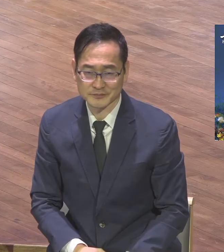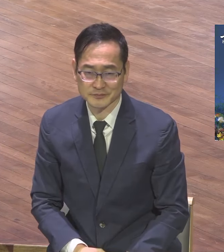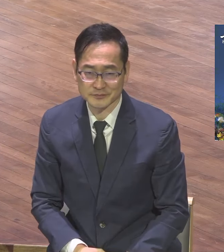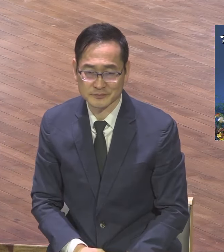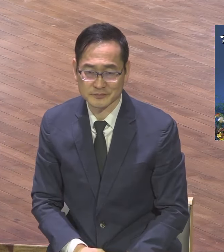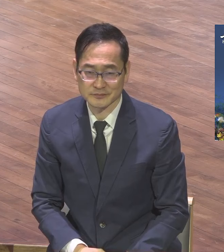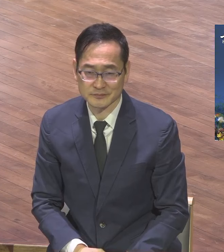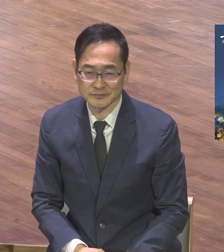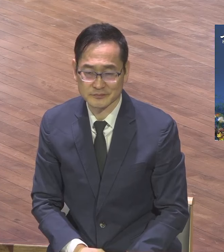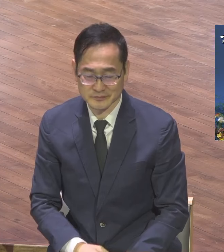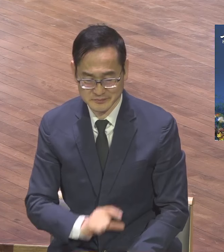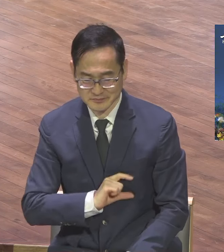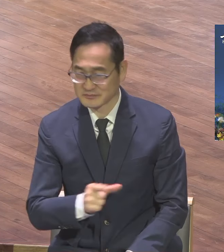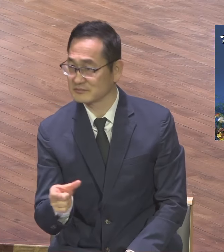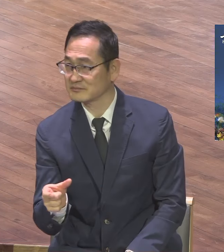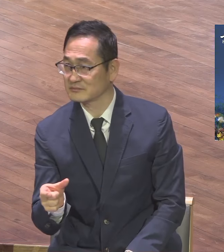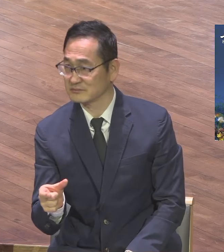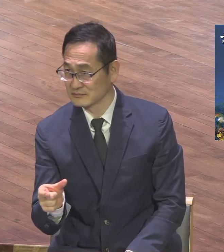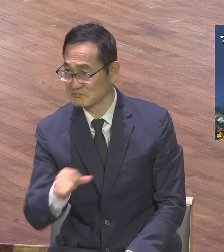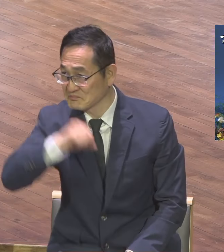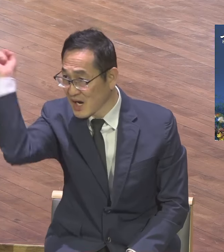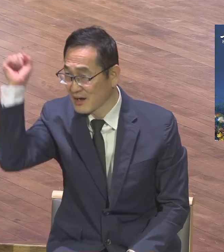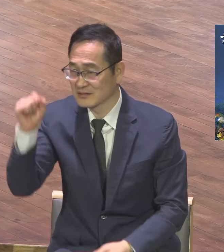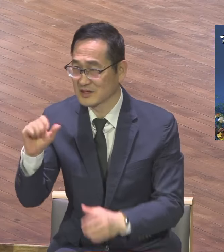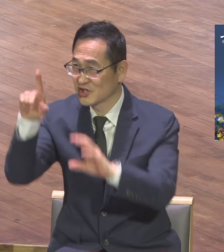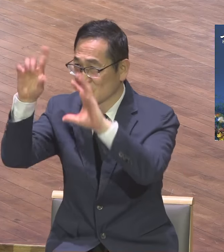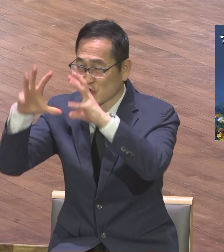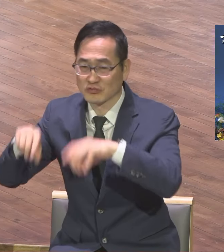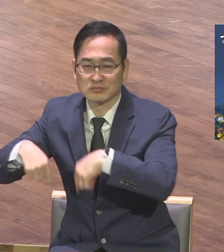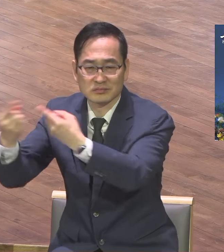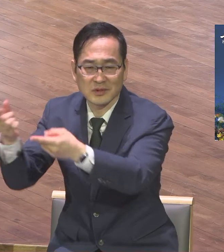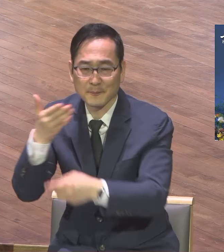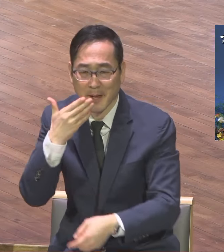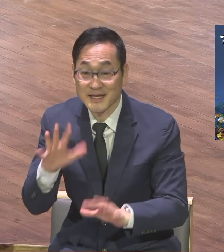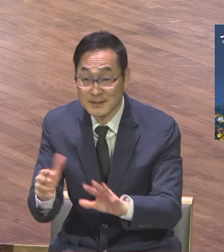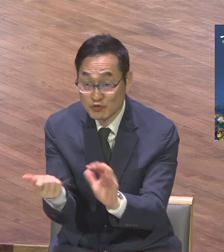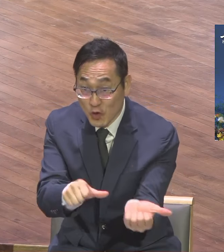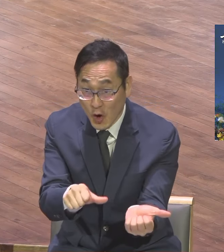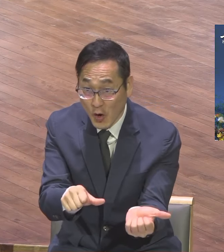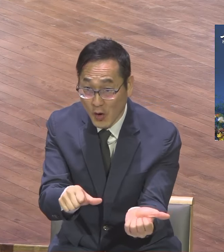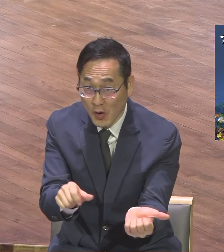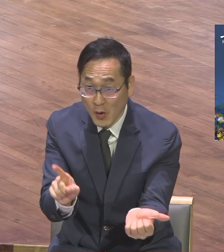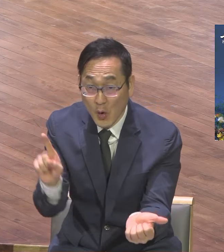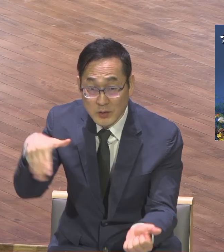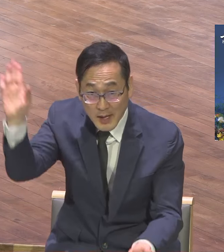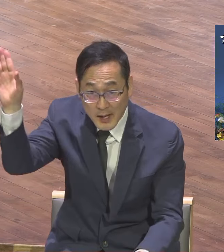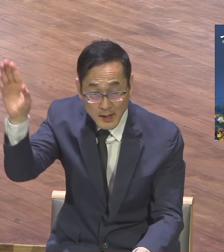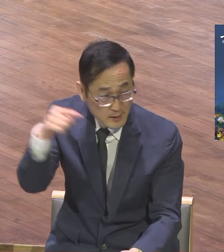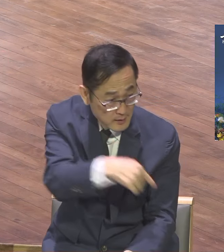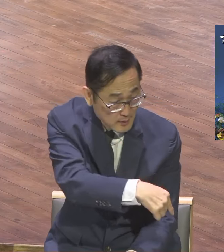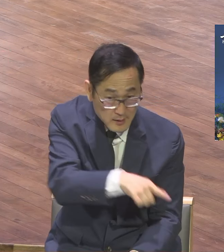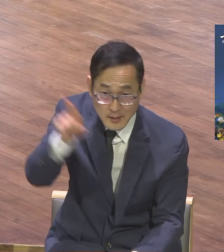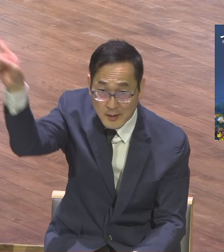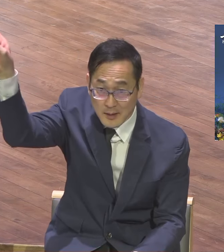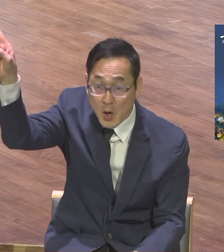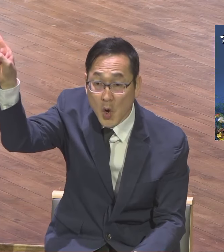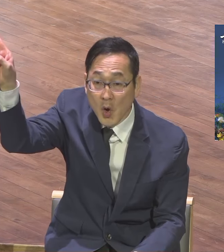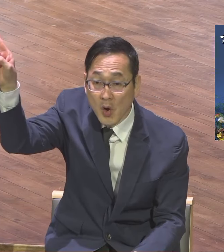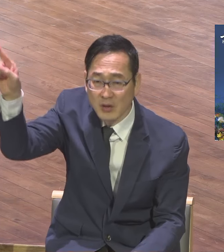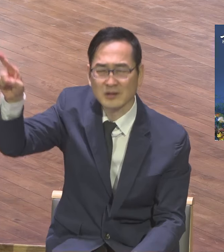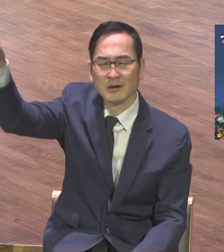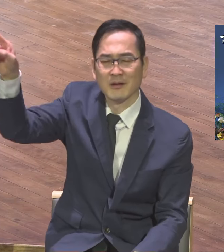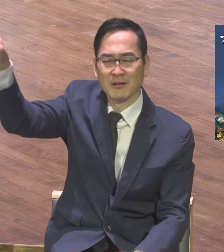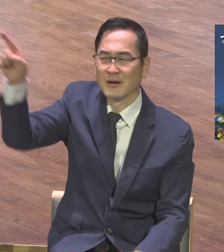티켓을 가지고 있다니까요. 오늘 죽어도 우리는 천국이요. 맞습니까? 천국이에요,